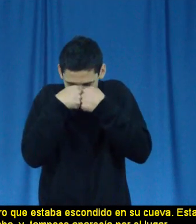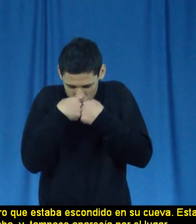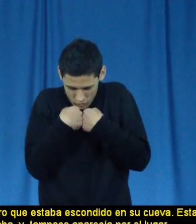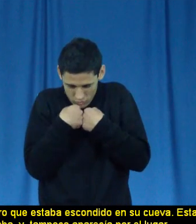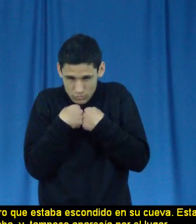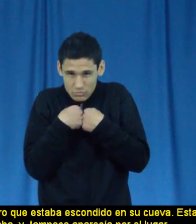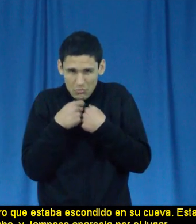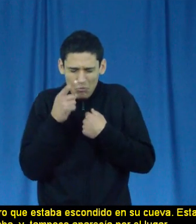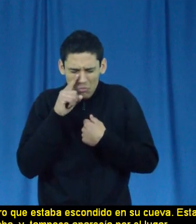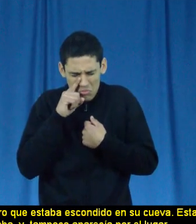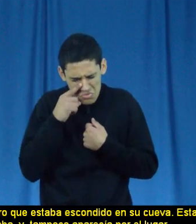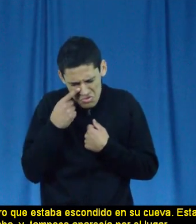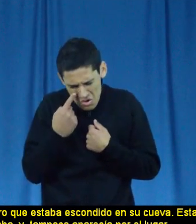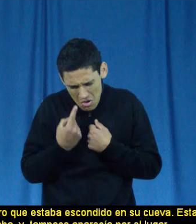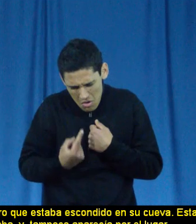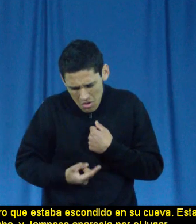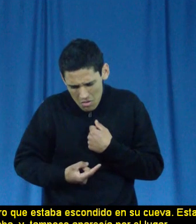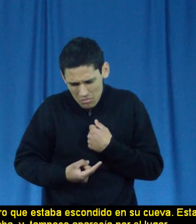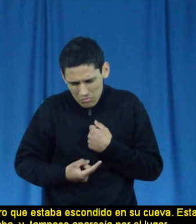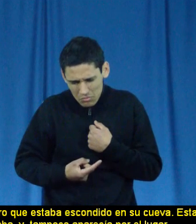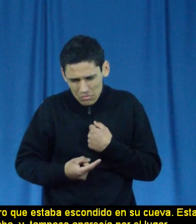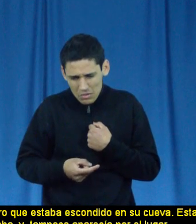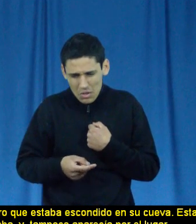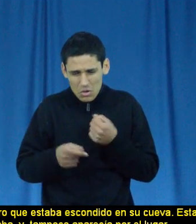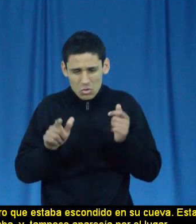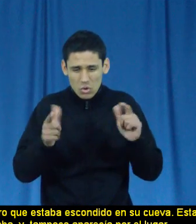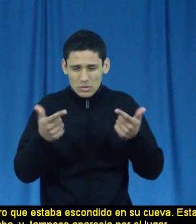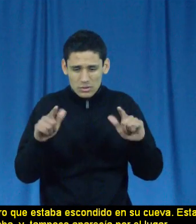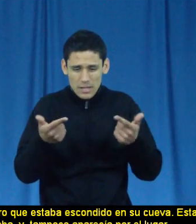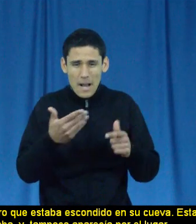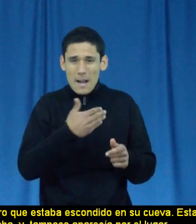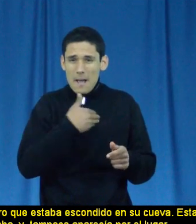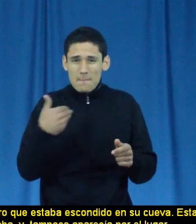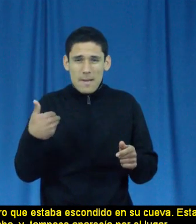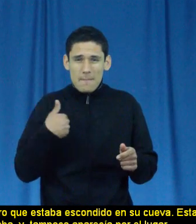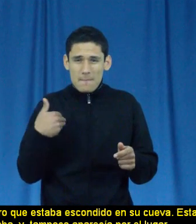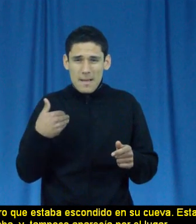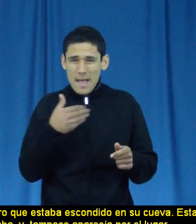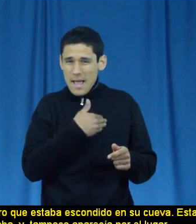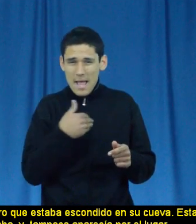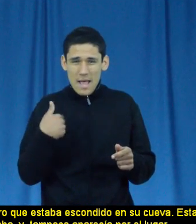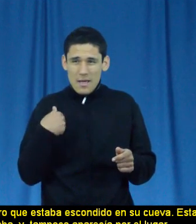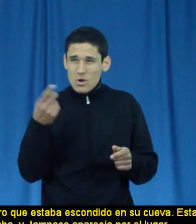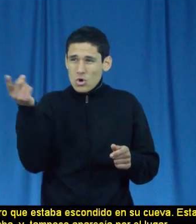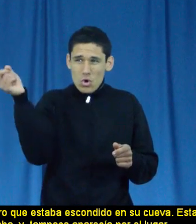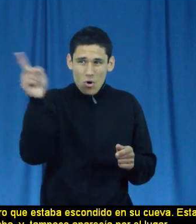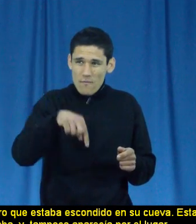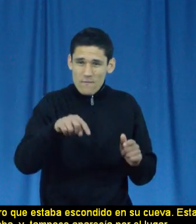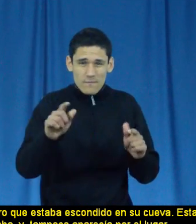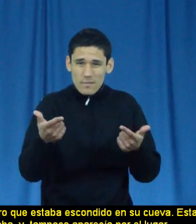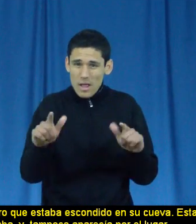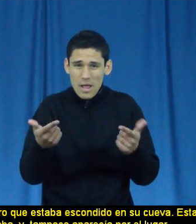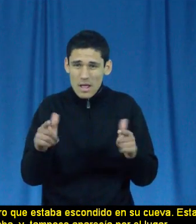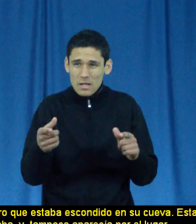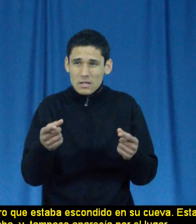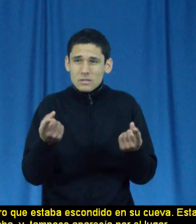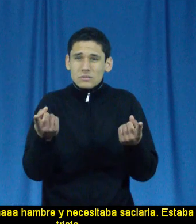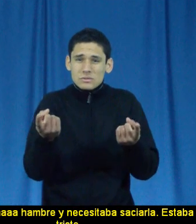Había una vez un zorro que estaba escondido en su cueva, estaba muy triste. Su mamá no estaba y tampoco aparecía por el